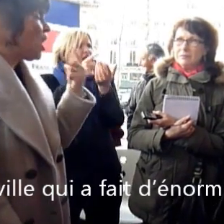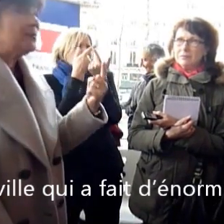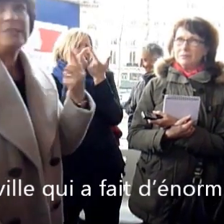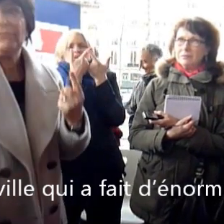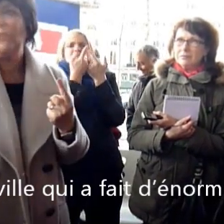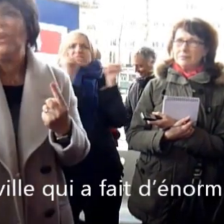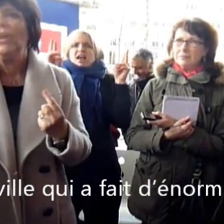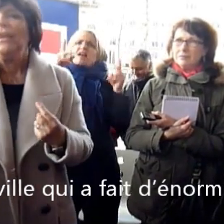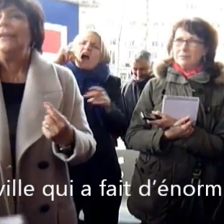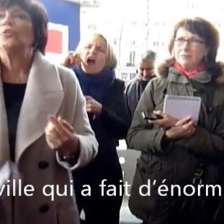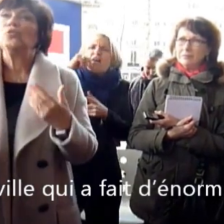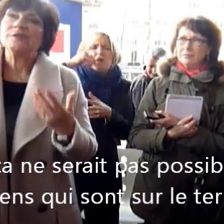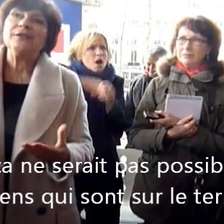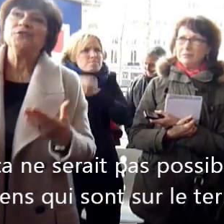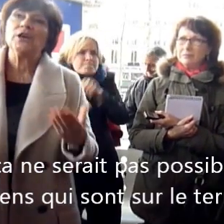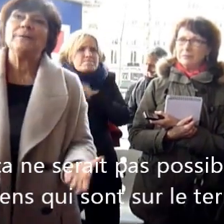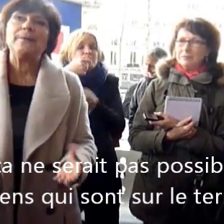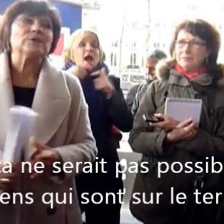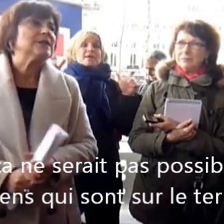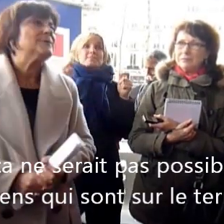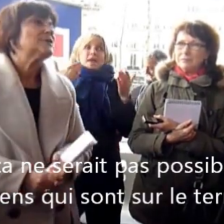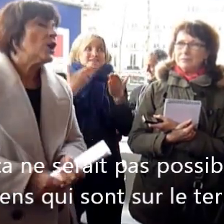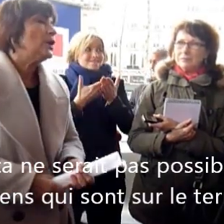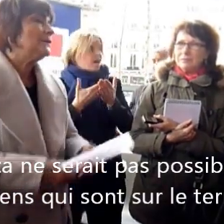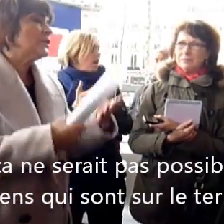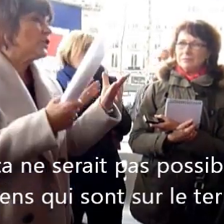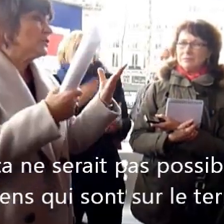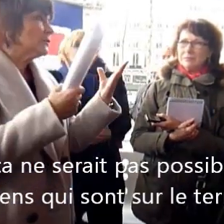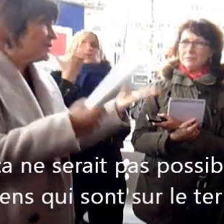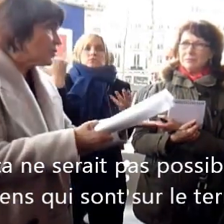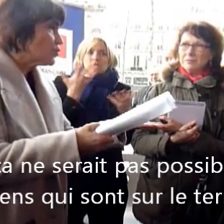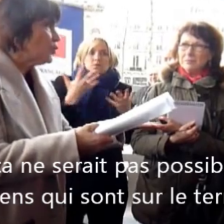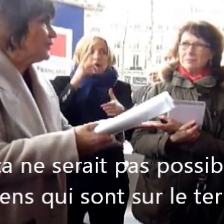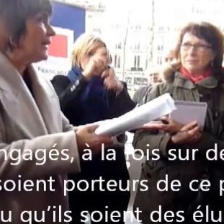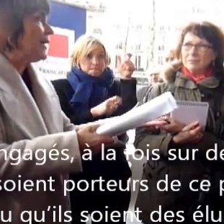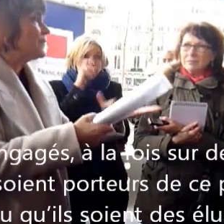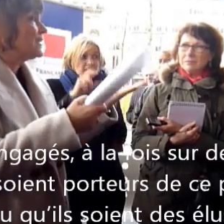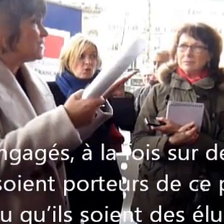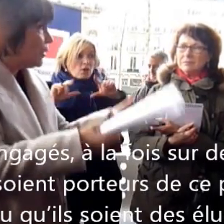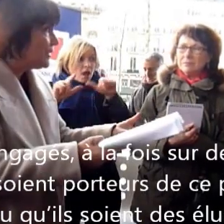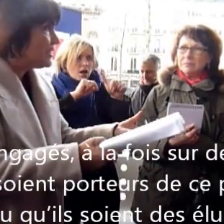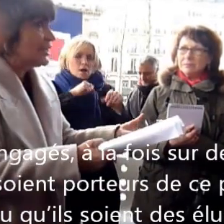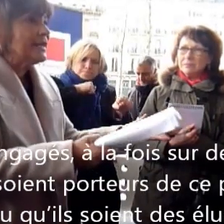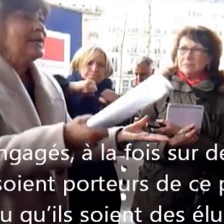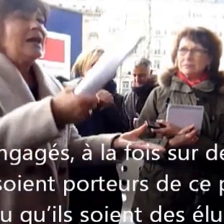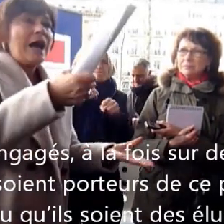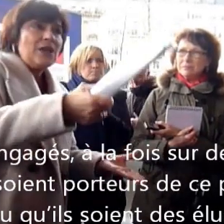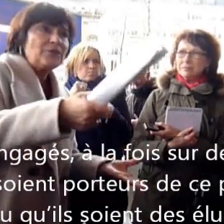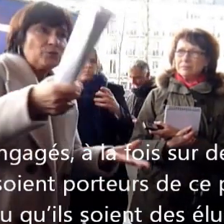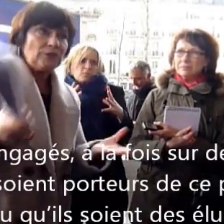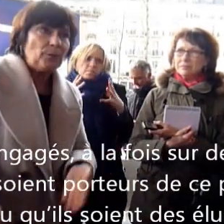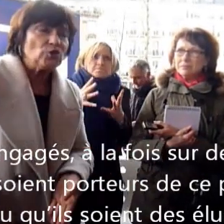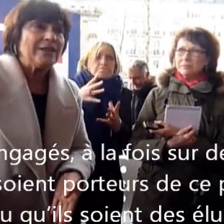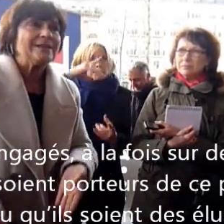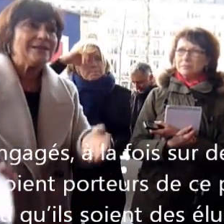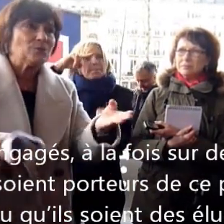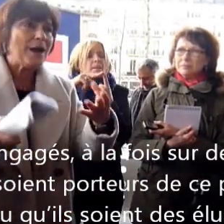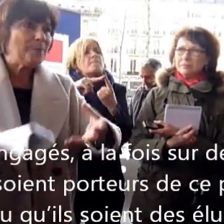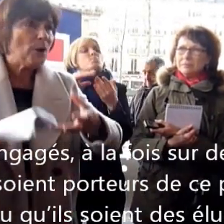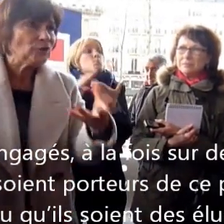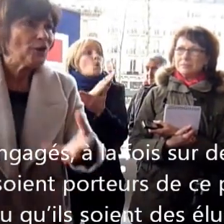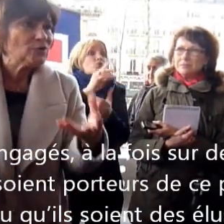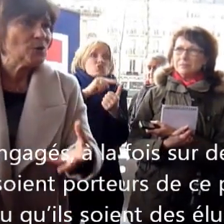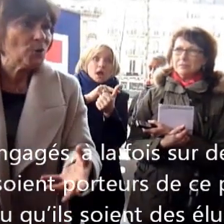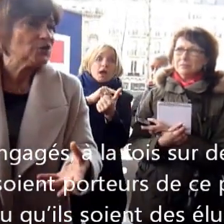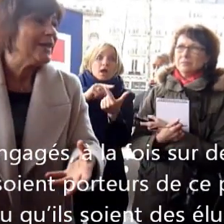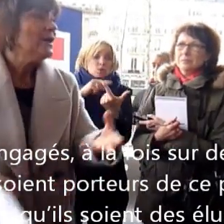fait d'énormes efforts, et donc tout ça ne serait pas possible sans des gens qui sont sur le terrain, qui sont engagés à la fois sur des projets, qu'ils